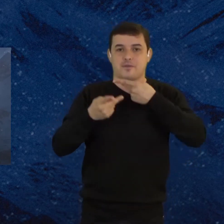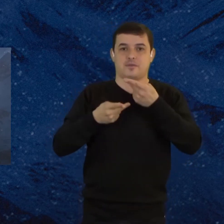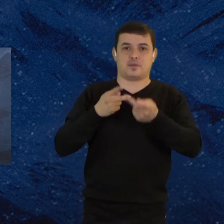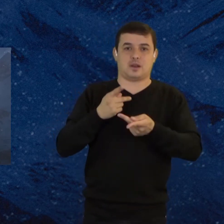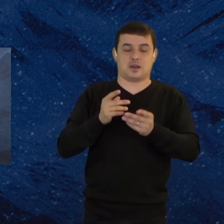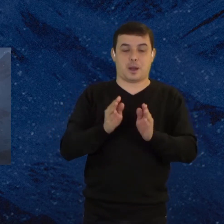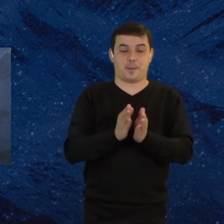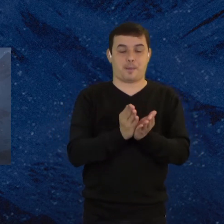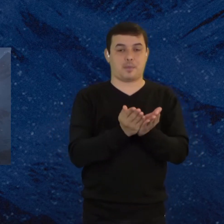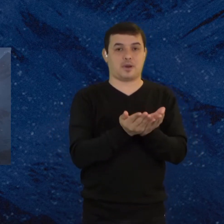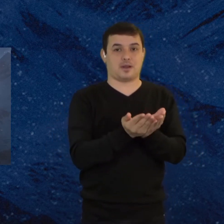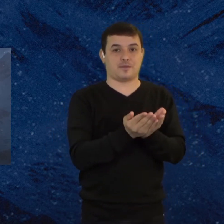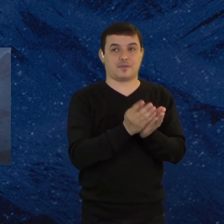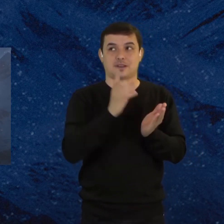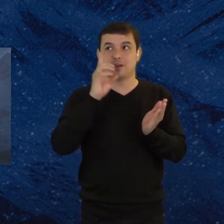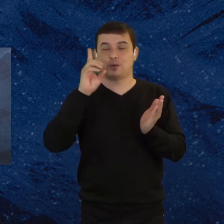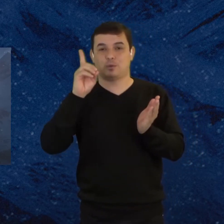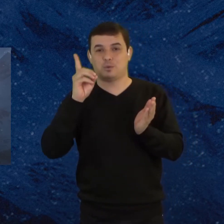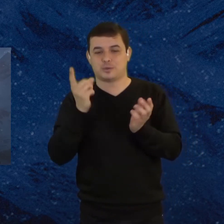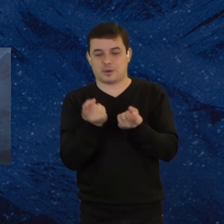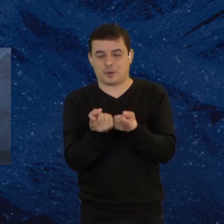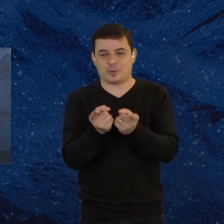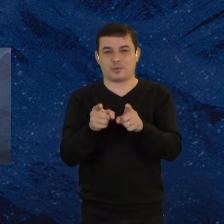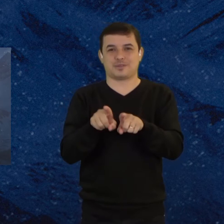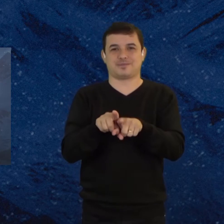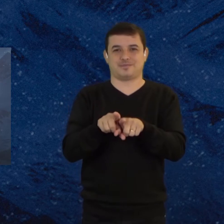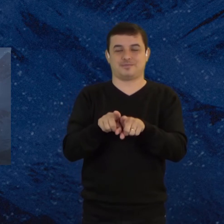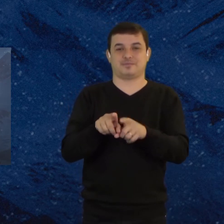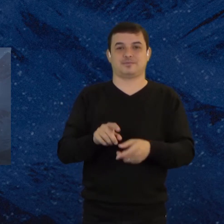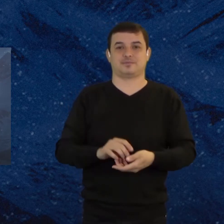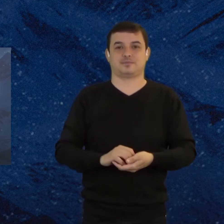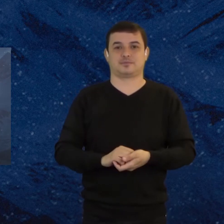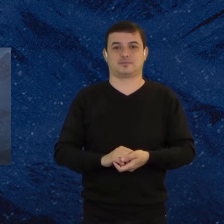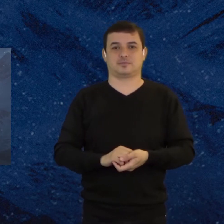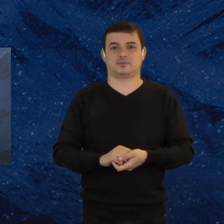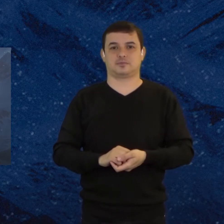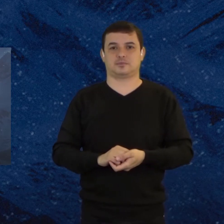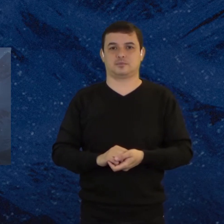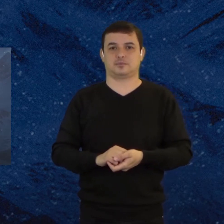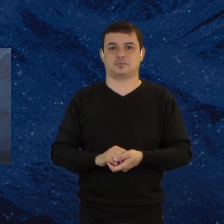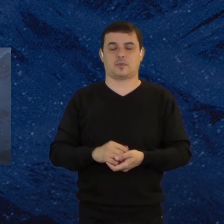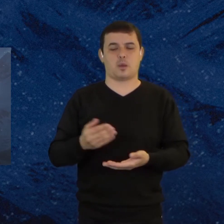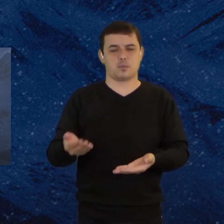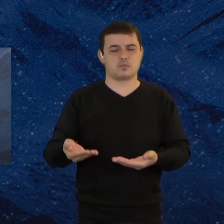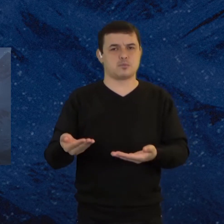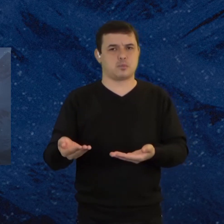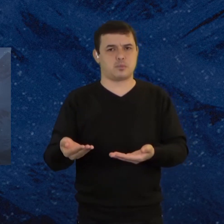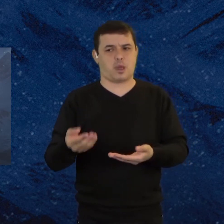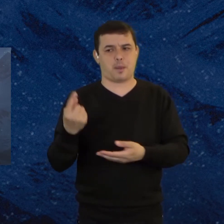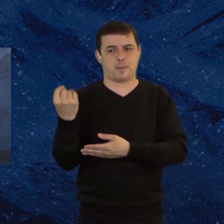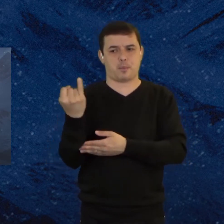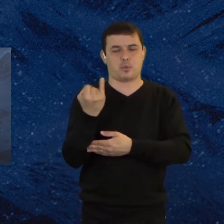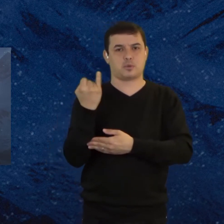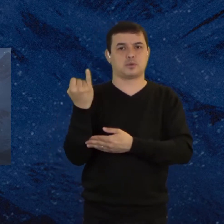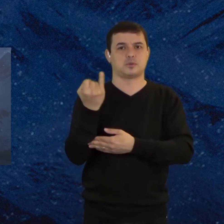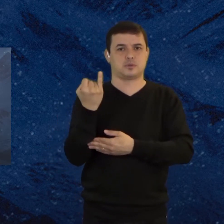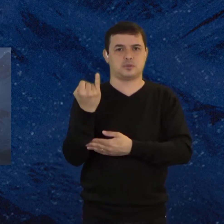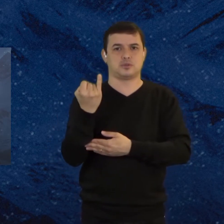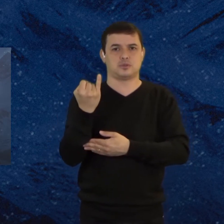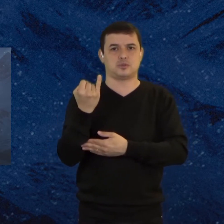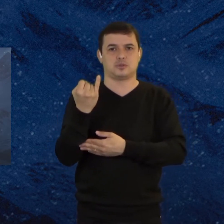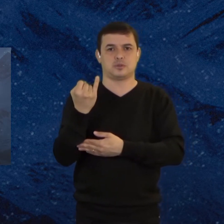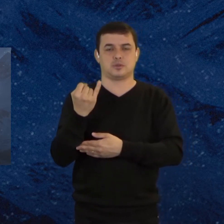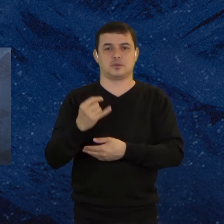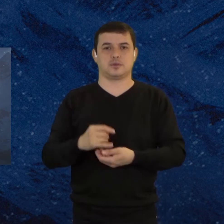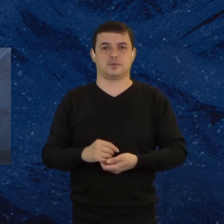da reconciliação. Eu encorajo você a ouvir essa palavra. Está tudo ali já disponível